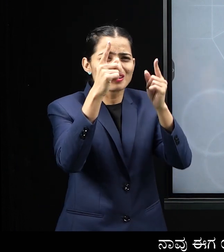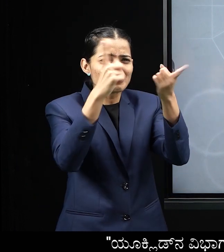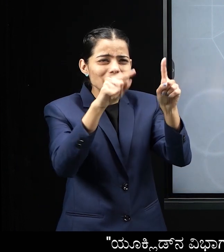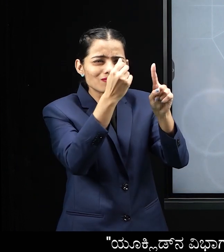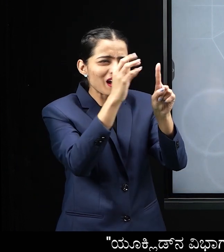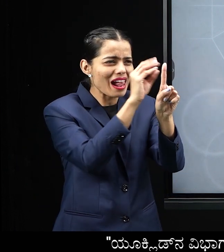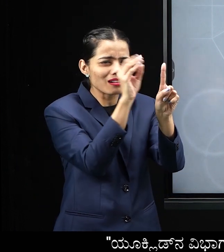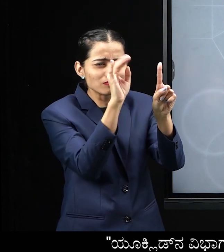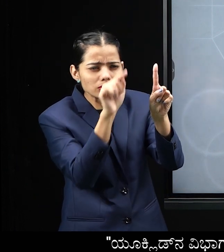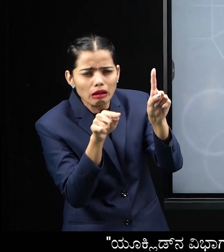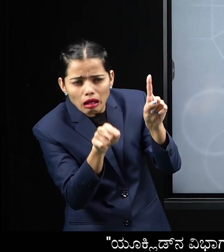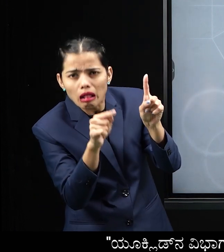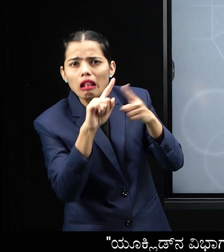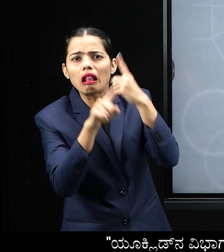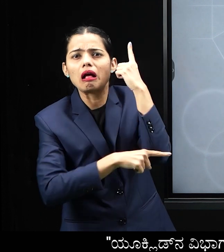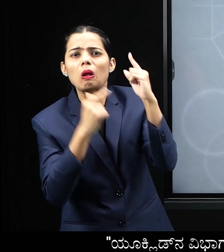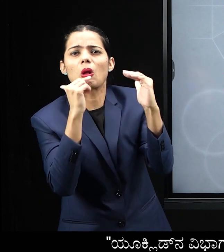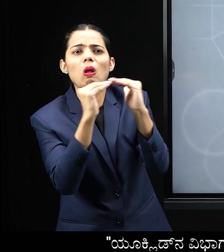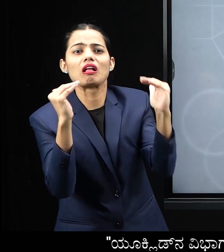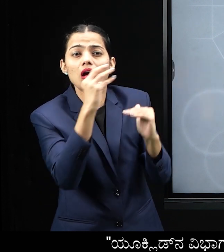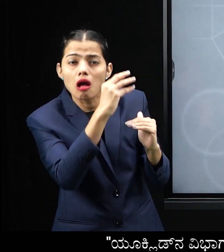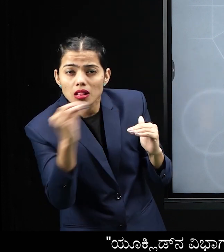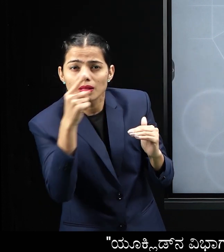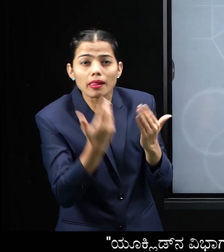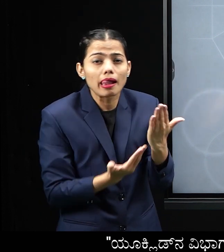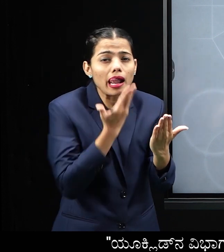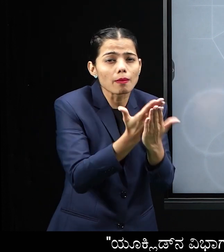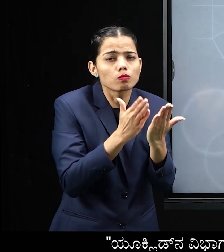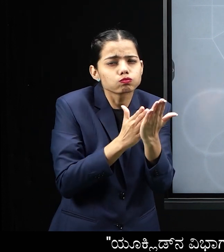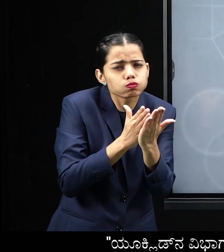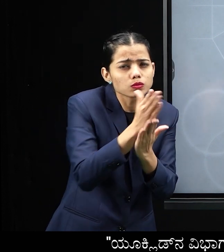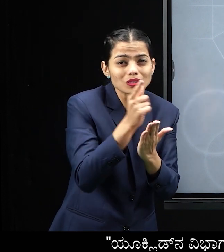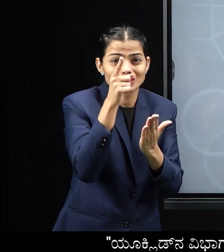ಅನ್ವಯವನ್ನು ಯೂಕ್ಲಿಡ್ನ ವಿಭಾಗ ಅಲ್ಗಾರಿದಮ್ ಎಂಬ ಅಲ್ಗಾರಿದಮ್ ಮೂಲಕ ಚರ್ಚಿಸೋಣ.